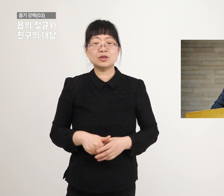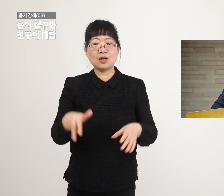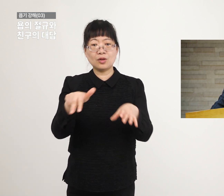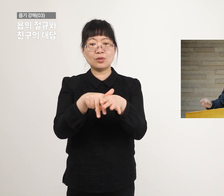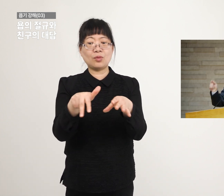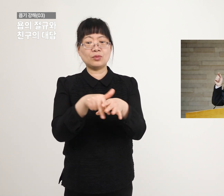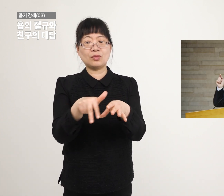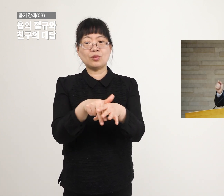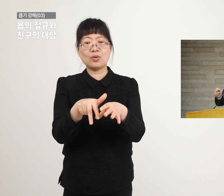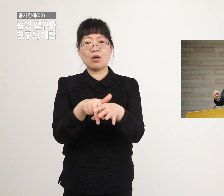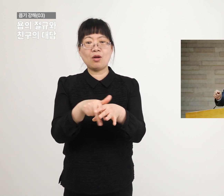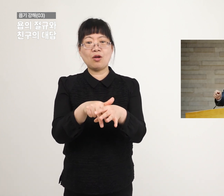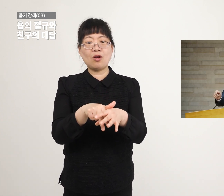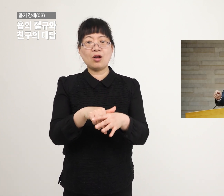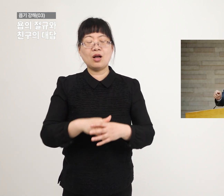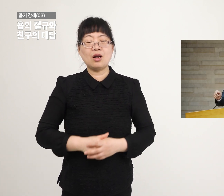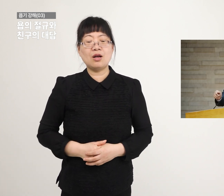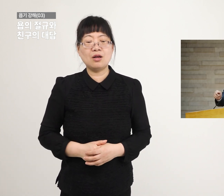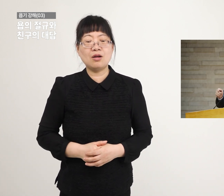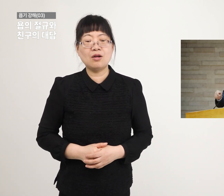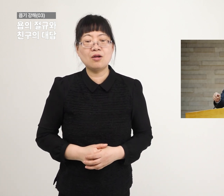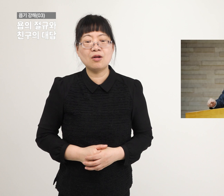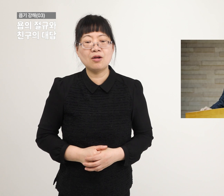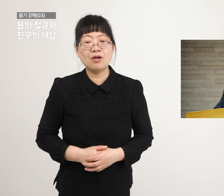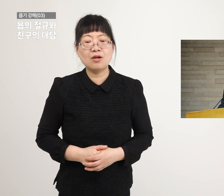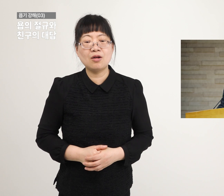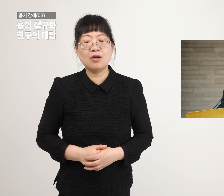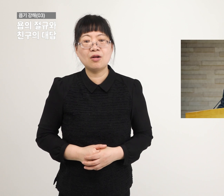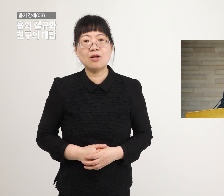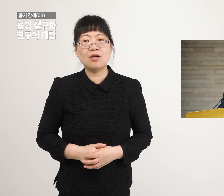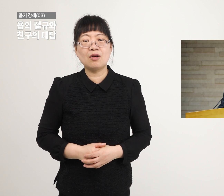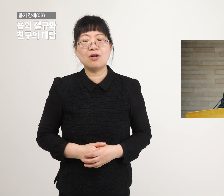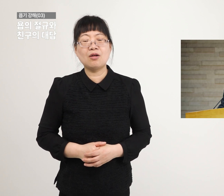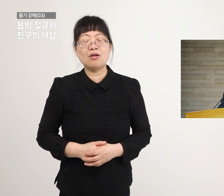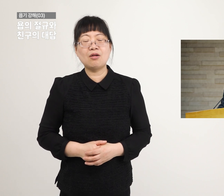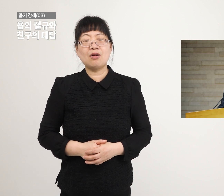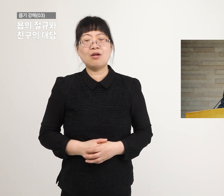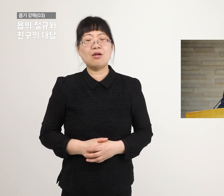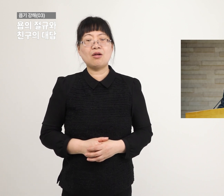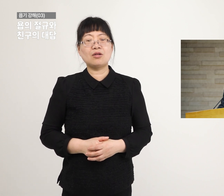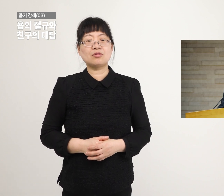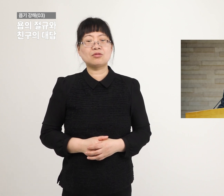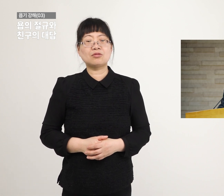종교가 우민화되면 이런 일이 얼마든지 가능한 거예요.